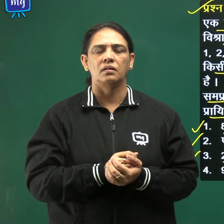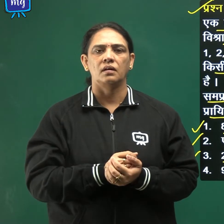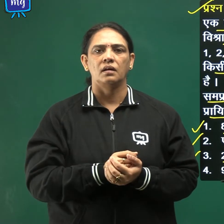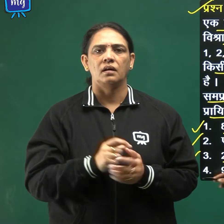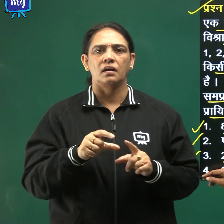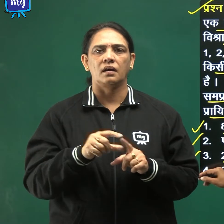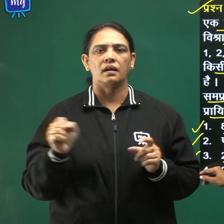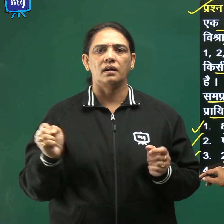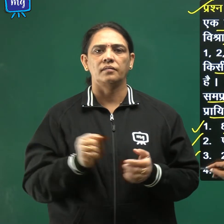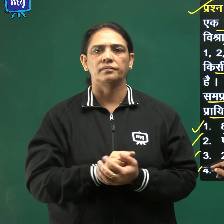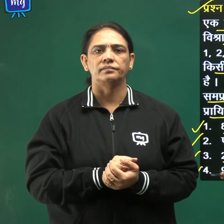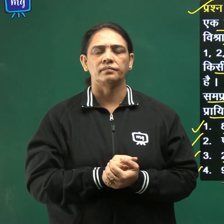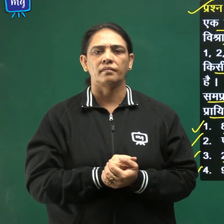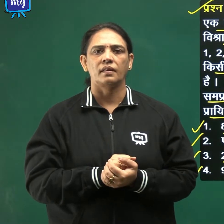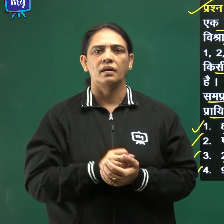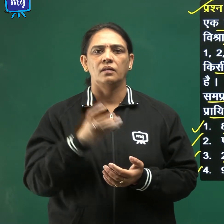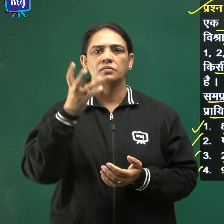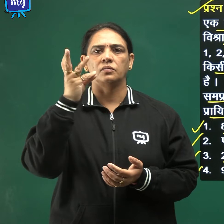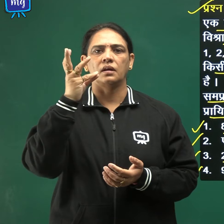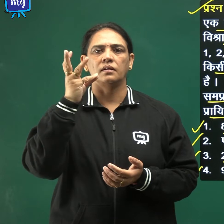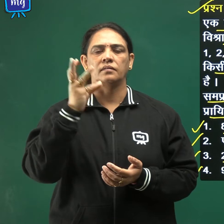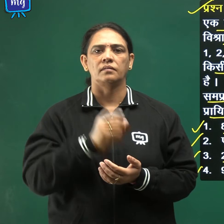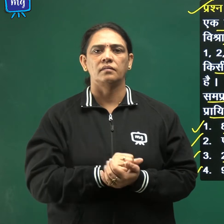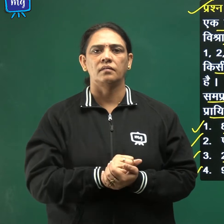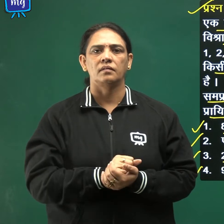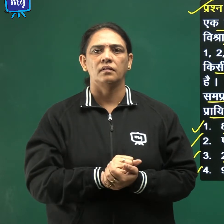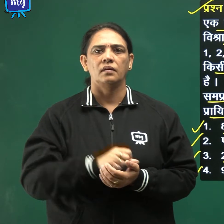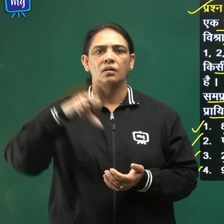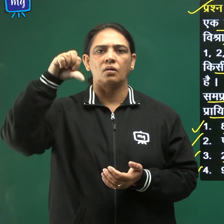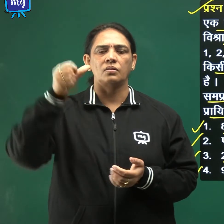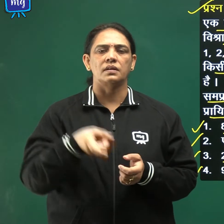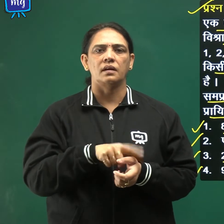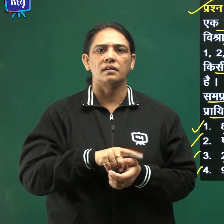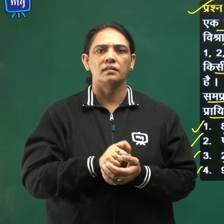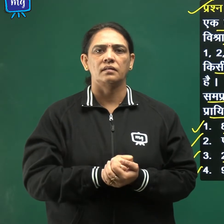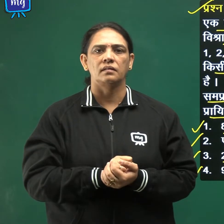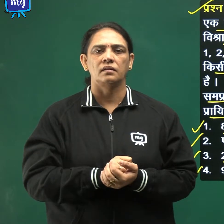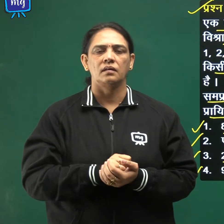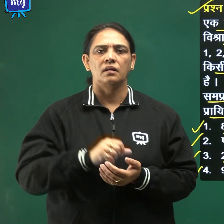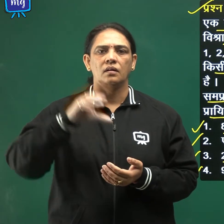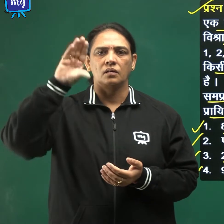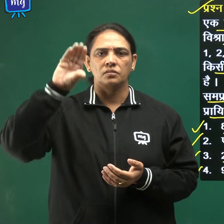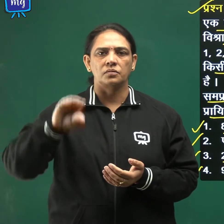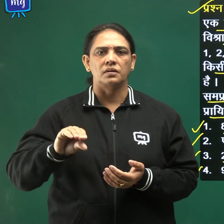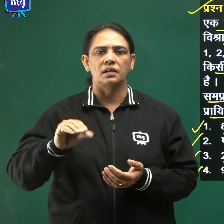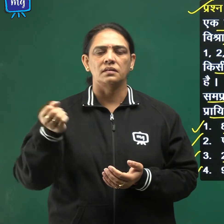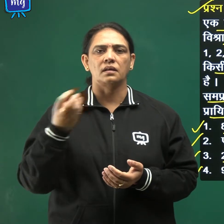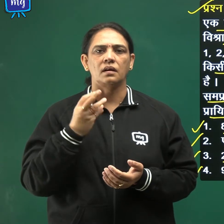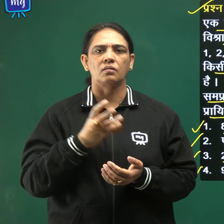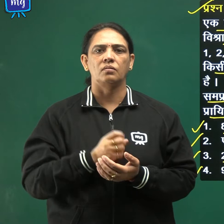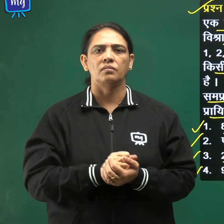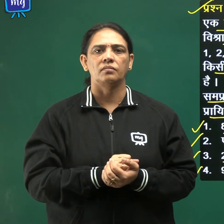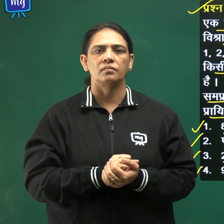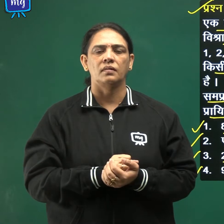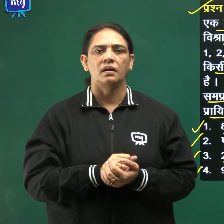क्या करेगा कि चौथा में नौ से छोटी संख्या को करेगा